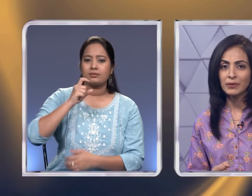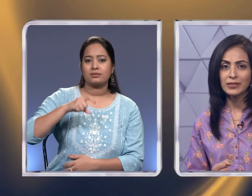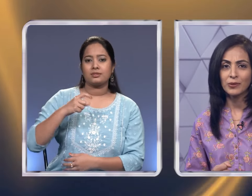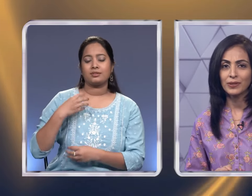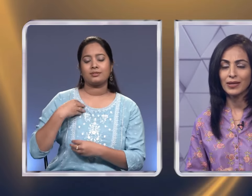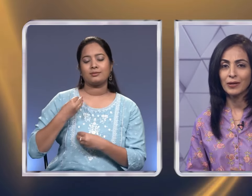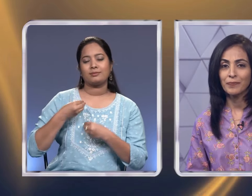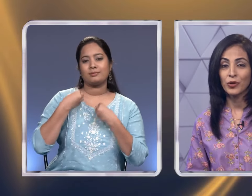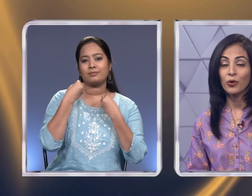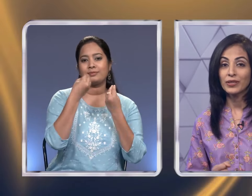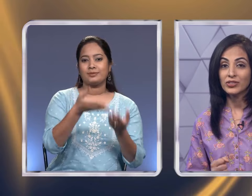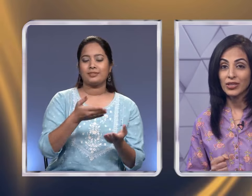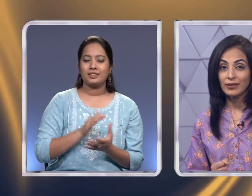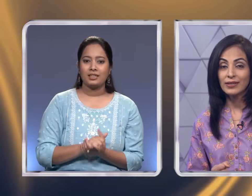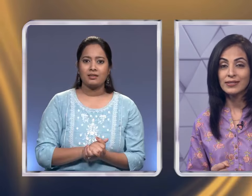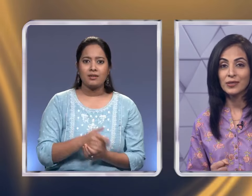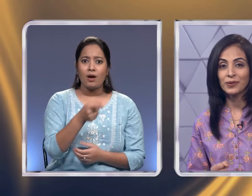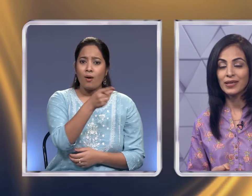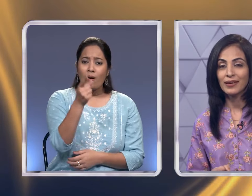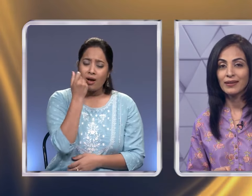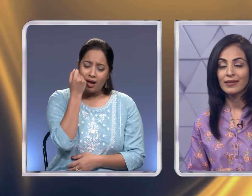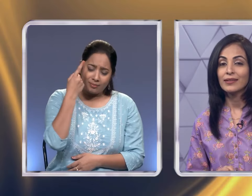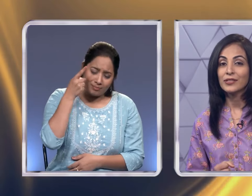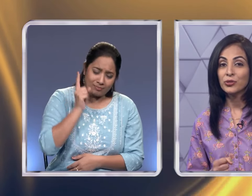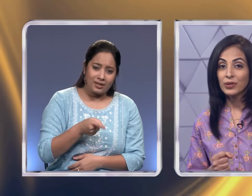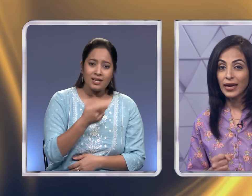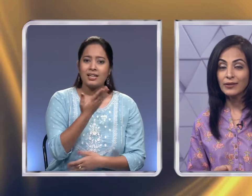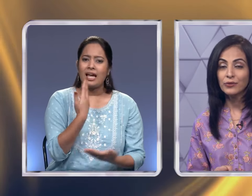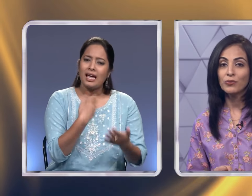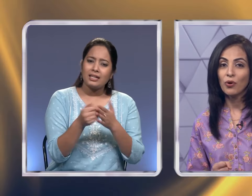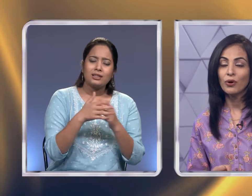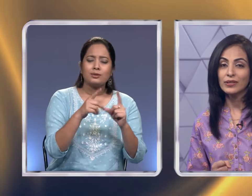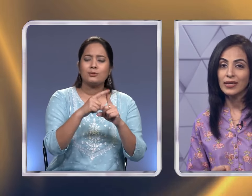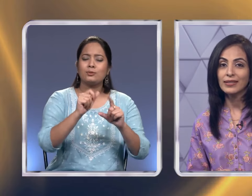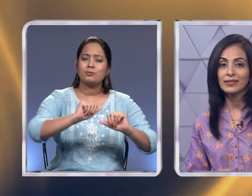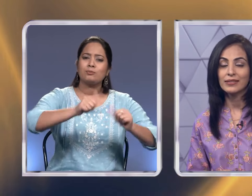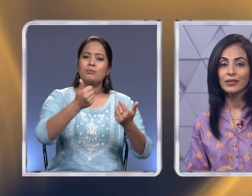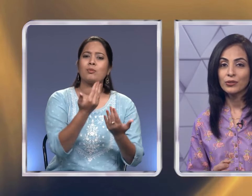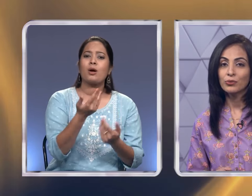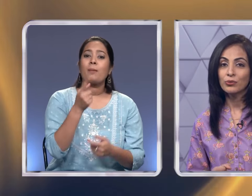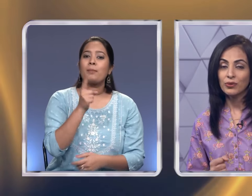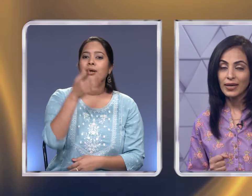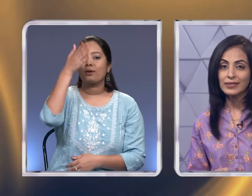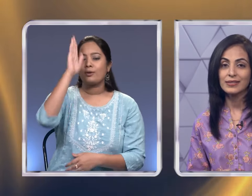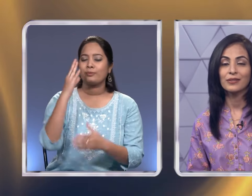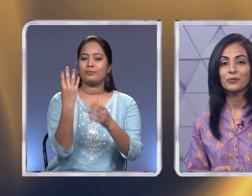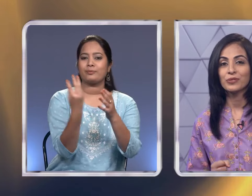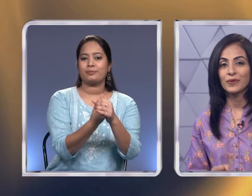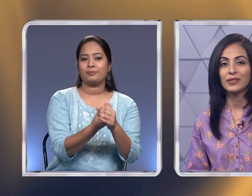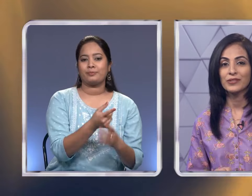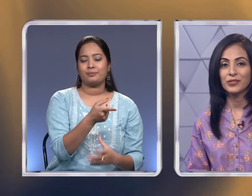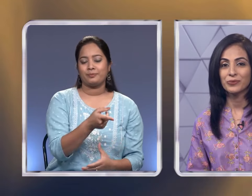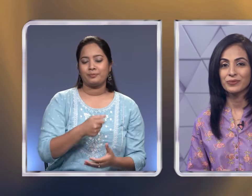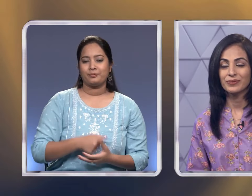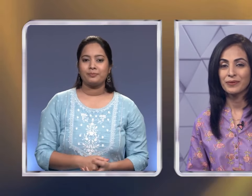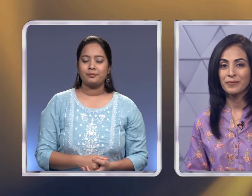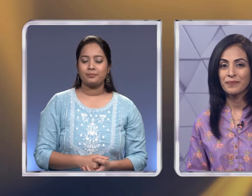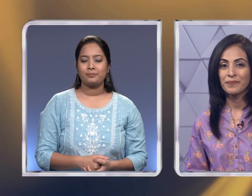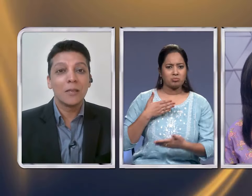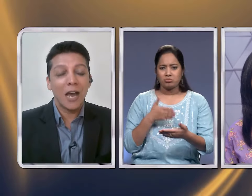के प्रेम की ज़रूरत है और ये जानने की ज़रूरत है दैट यू कैन डू ऑल थिंग्स थ्रू क्राइस्ट हु स्ट्रेंथेंस